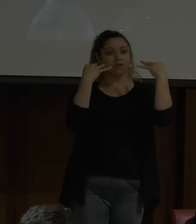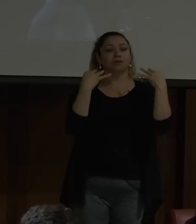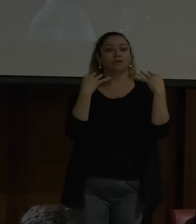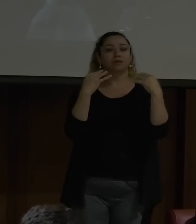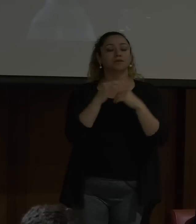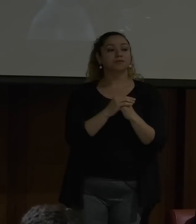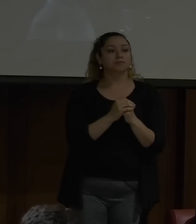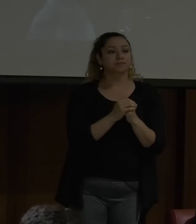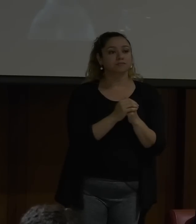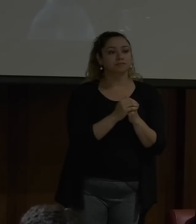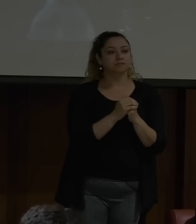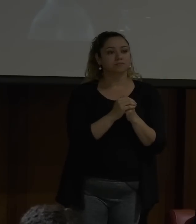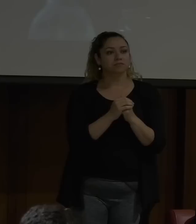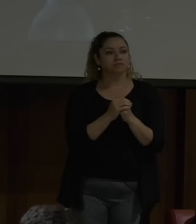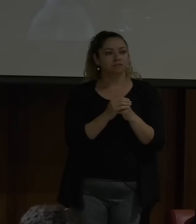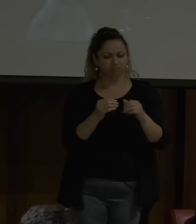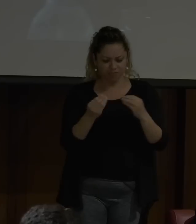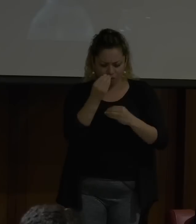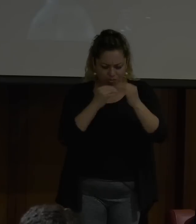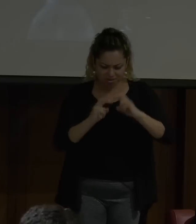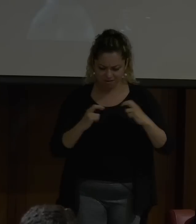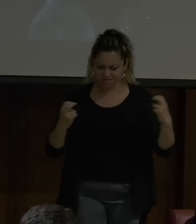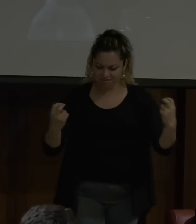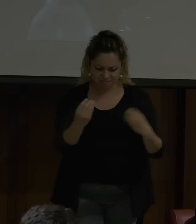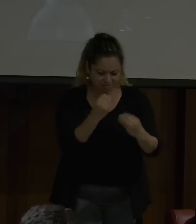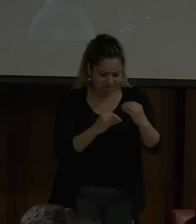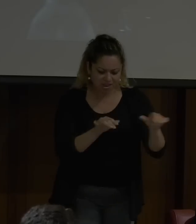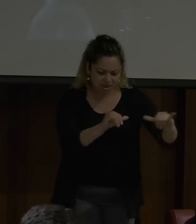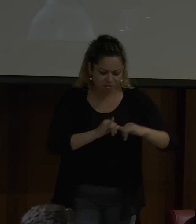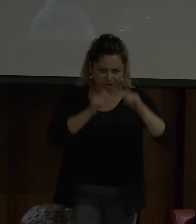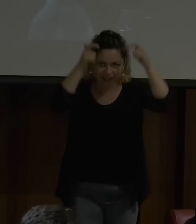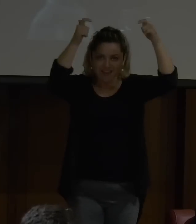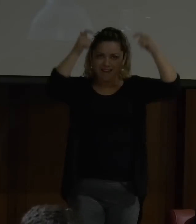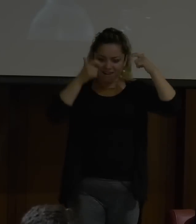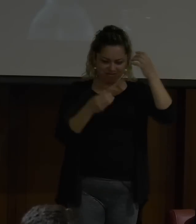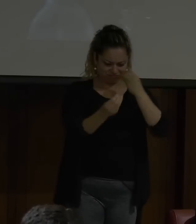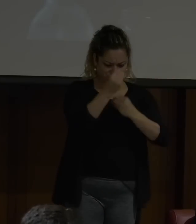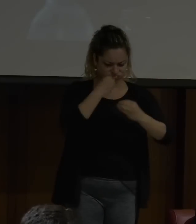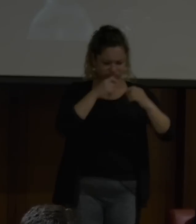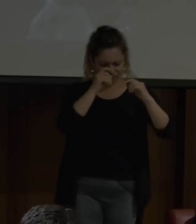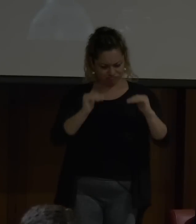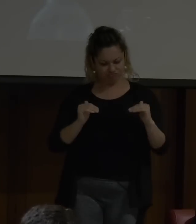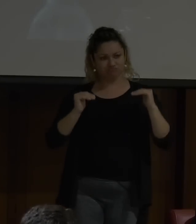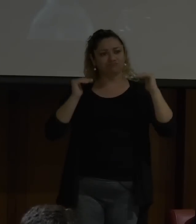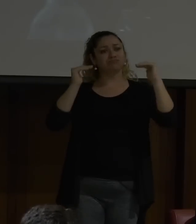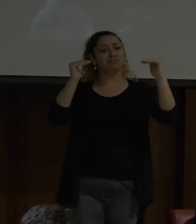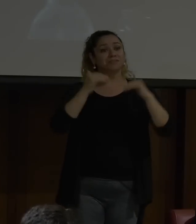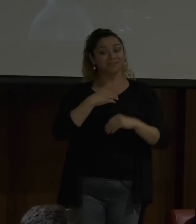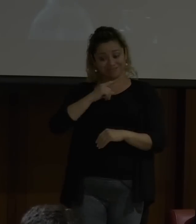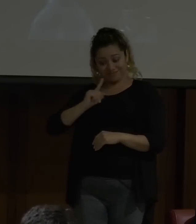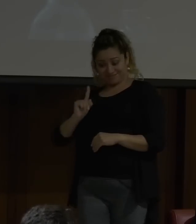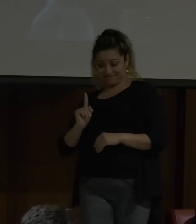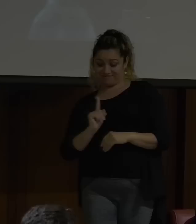un gran arroz volado que coma el rey considerado. Cuando el rey llega